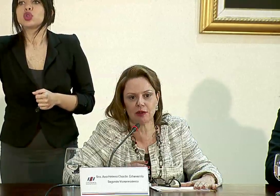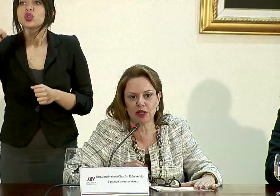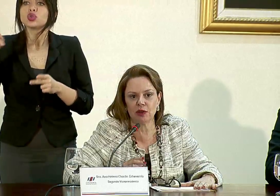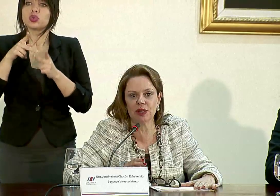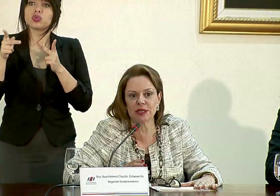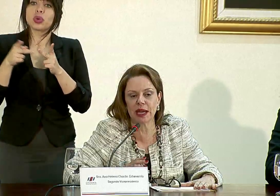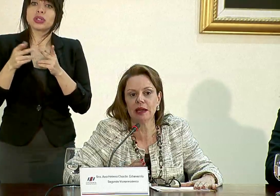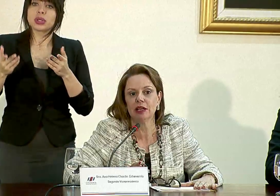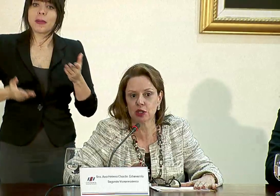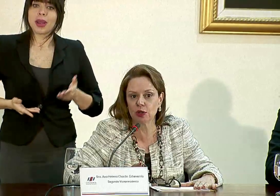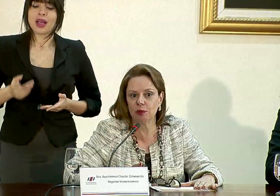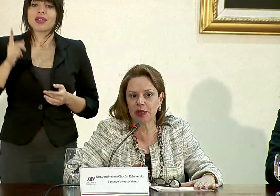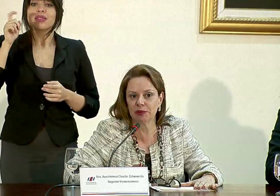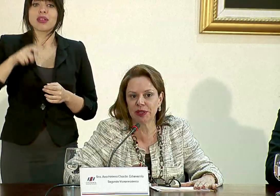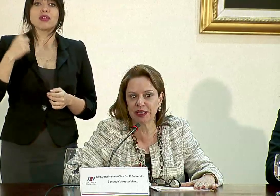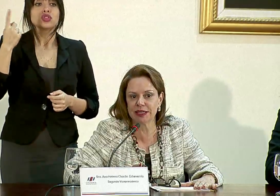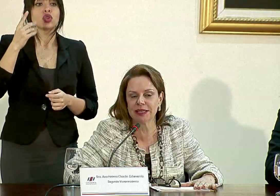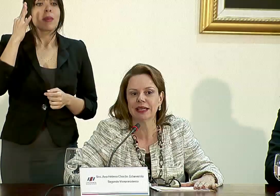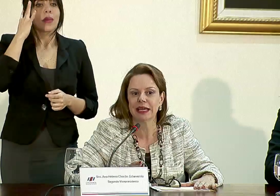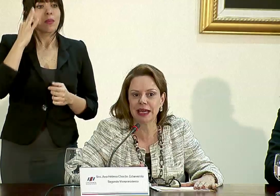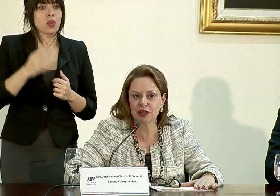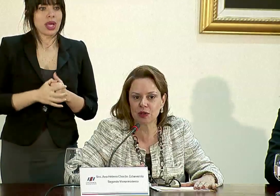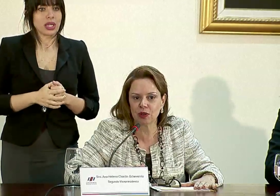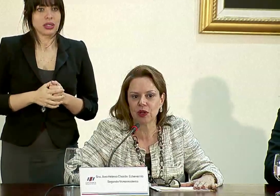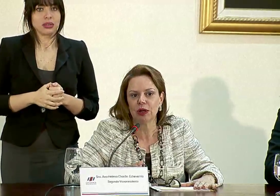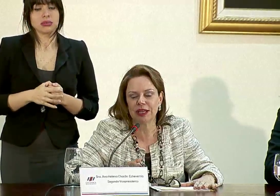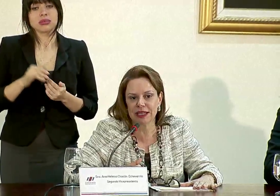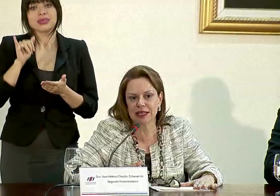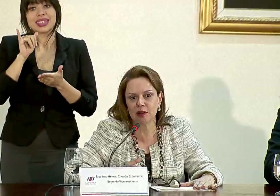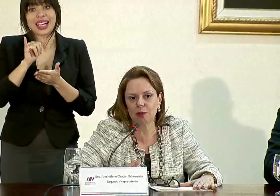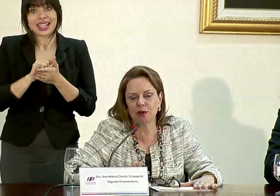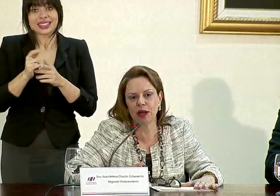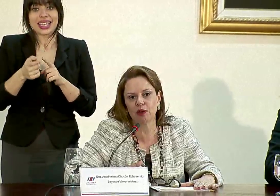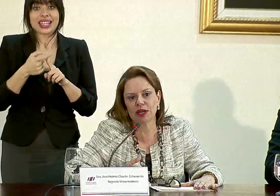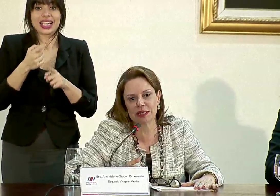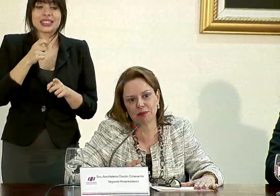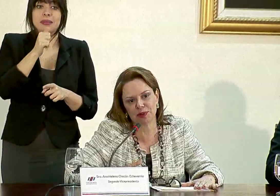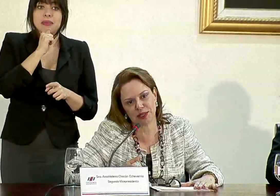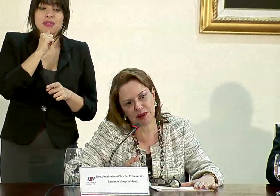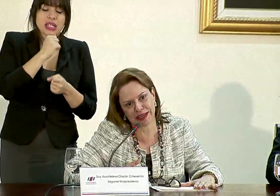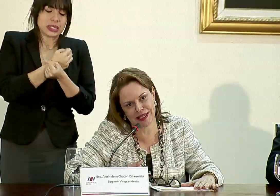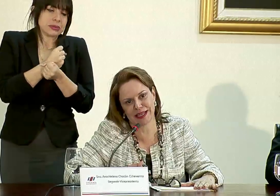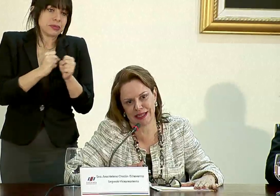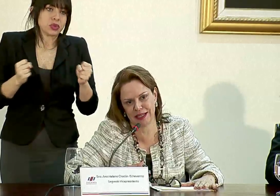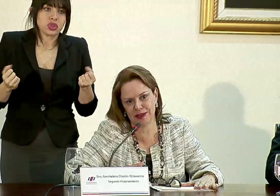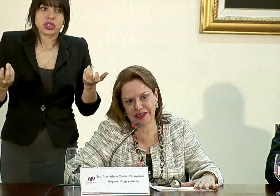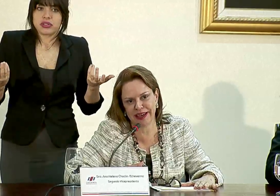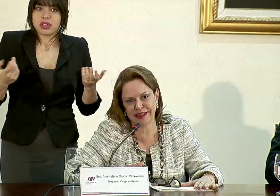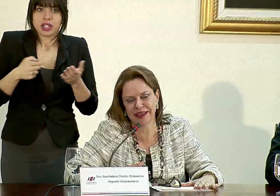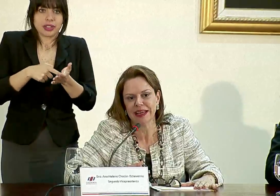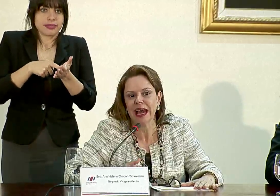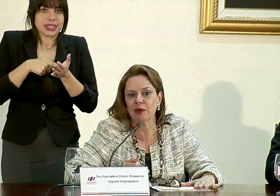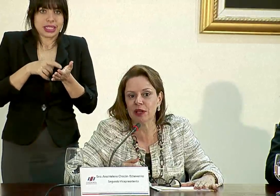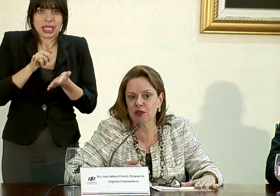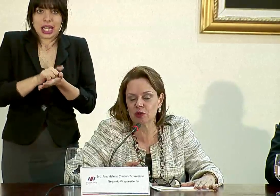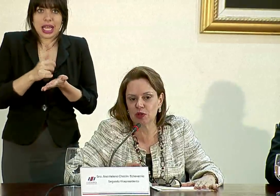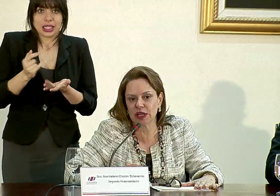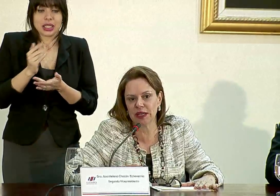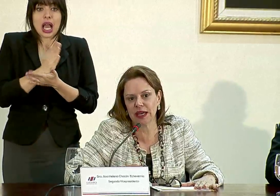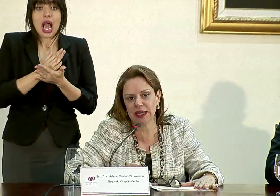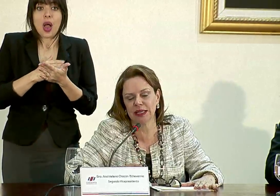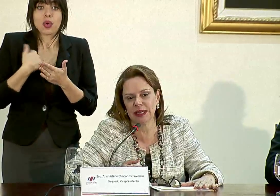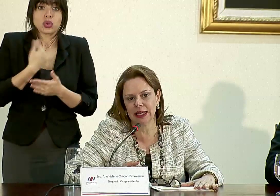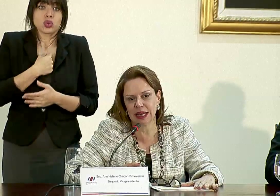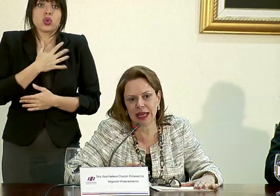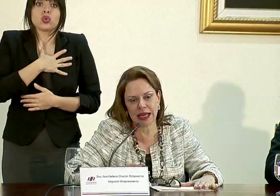su planilla yo quiero que sea solo para mujeres eso desde lo privado es imposible esa exigibilidad aunque nos